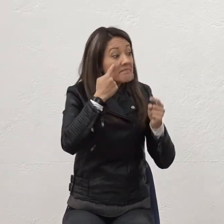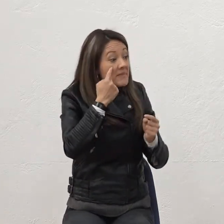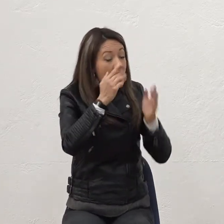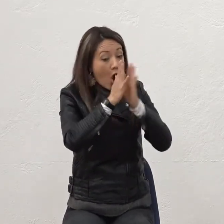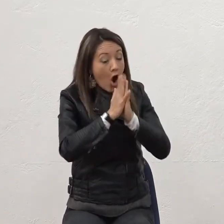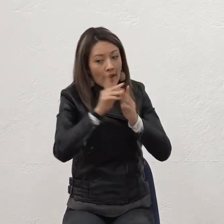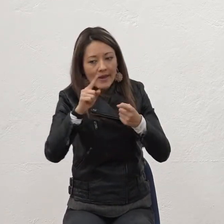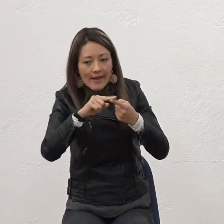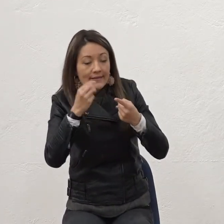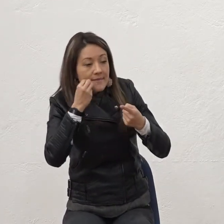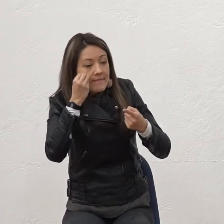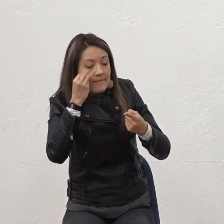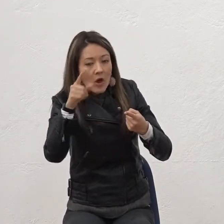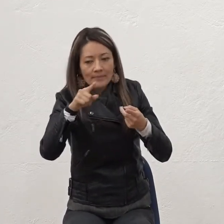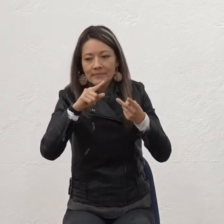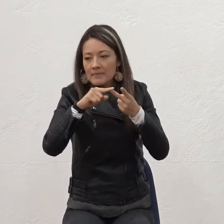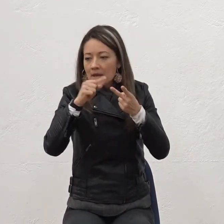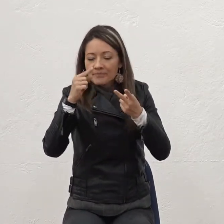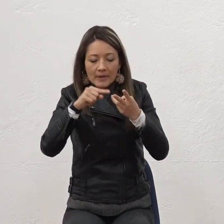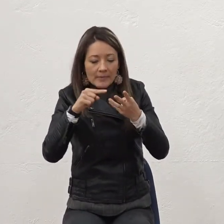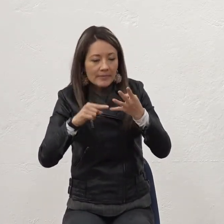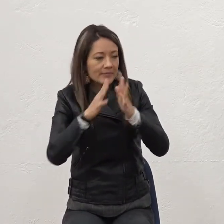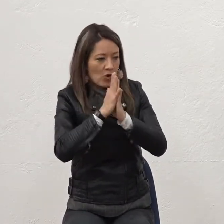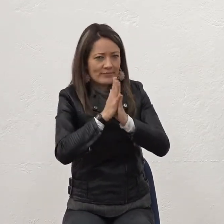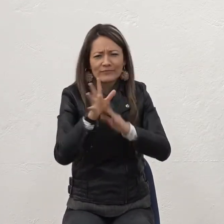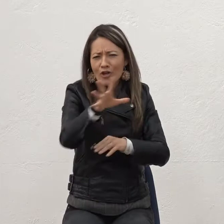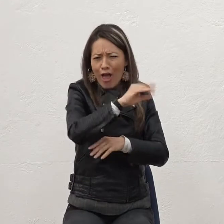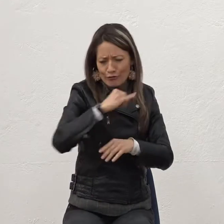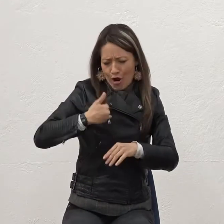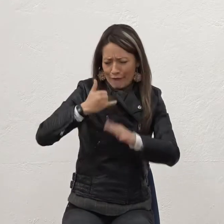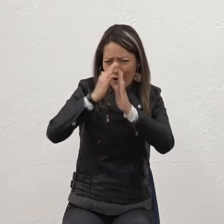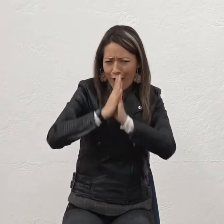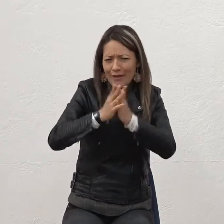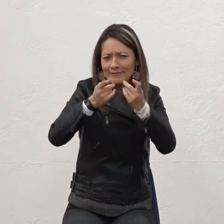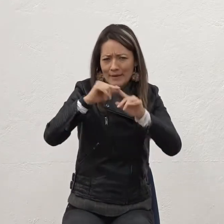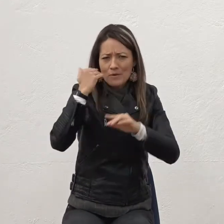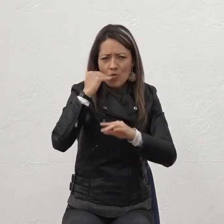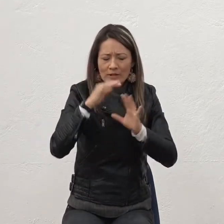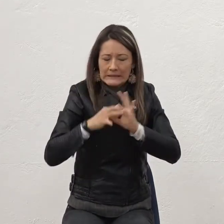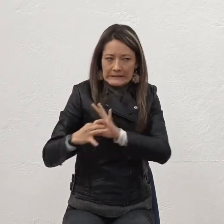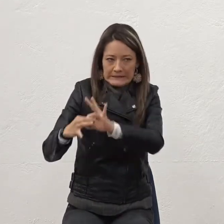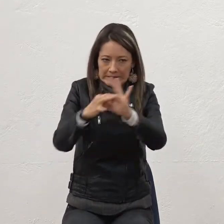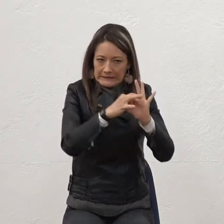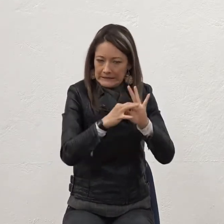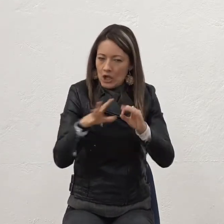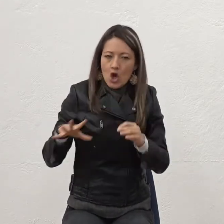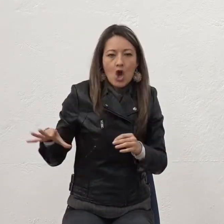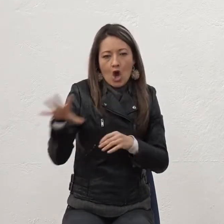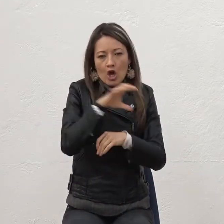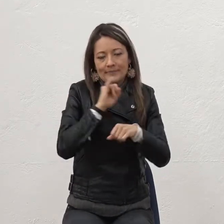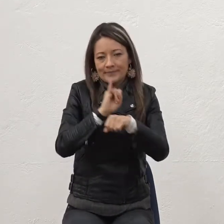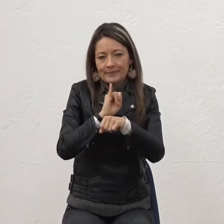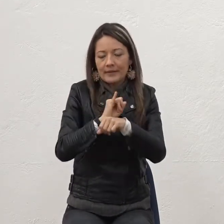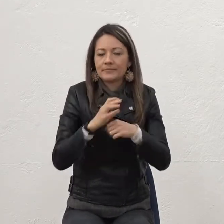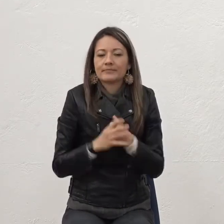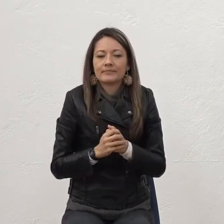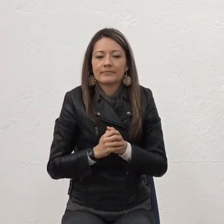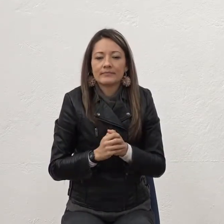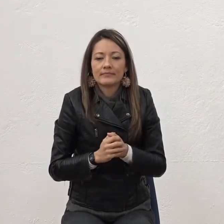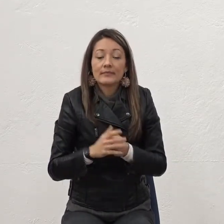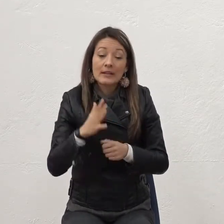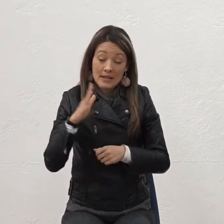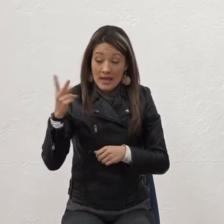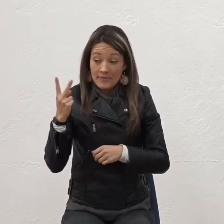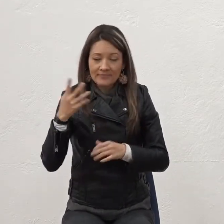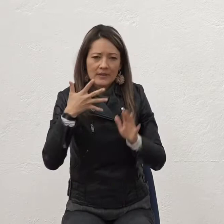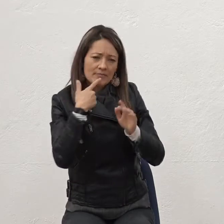este matrimonio. Y todos los jóvenes oraban. Y las mujeres, era una unidad en la oración de toda la iglesia muy especial. Y él me